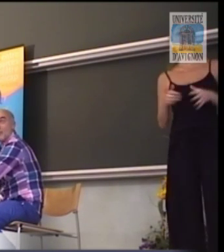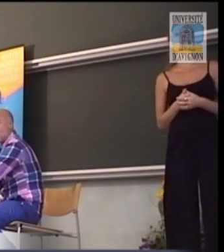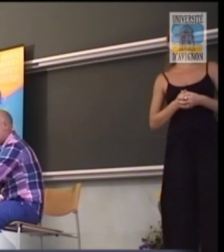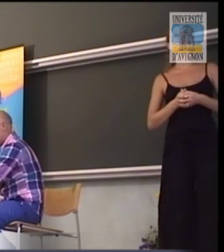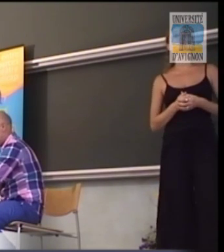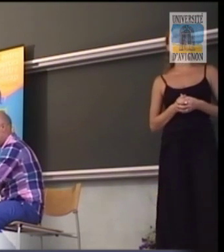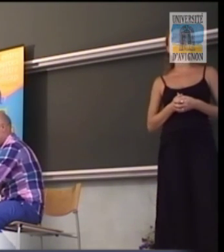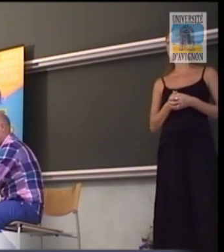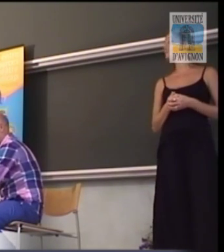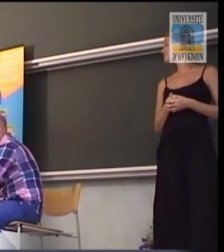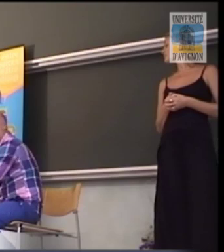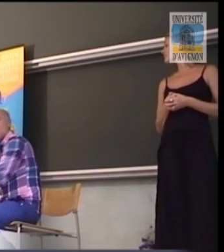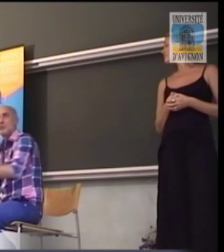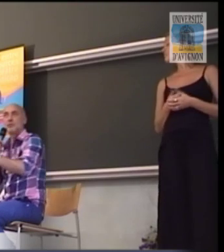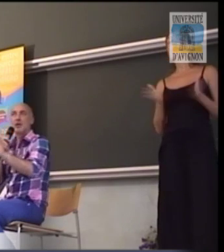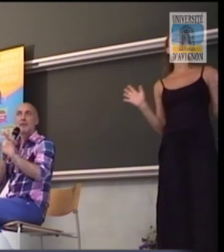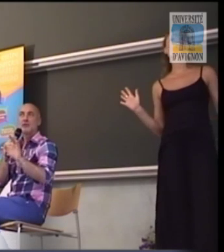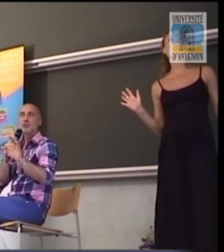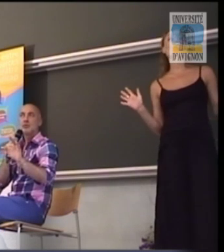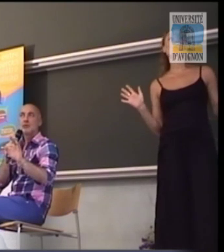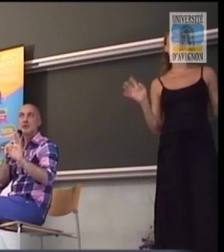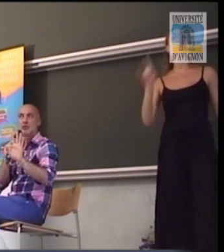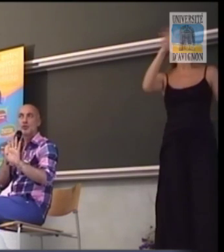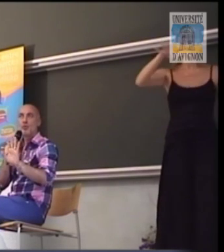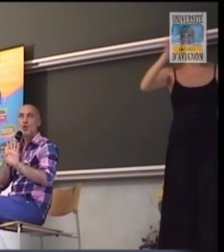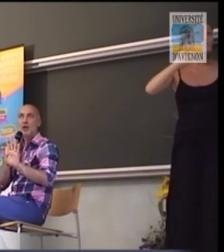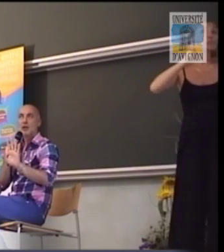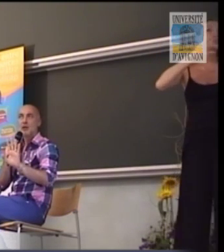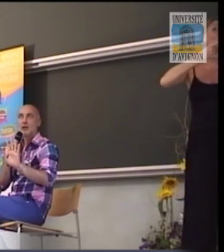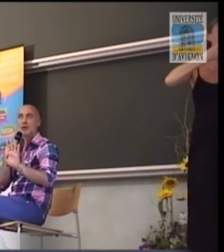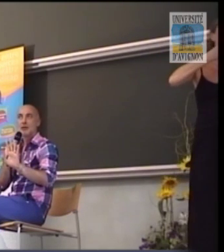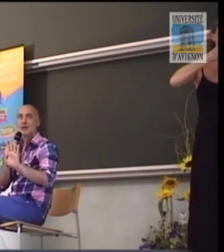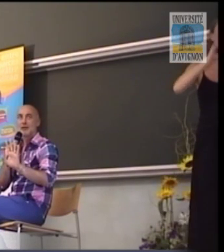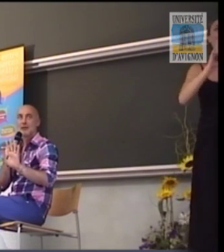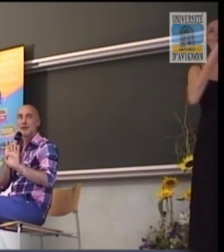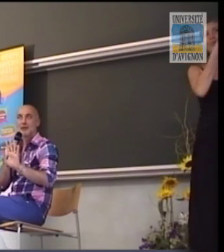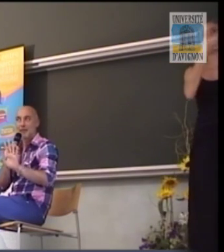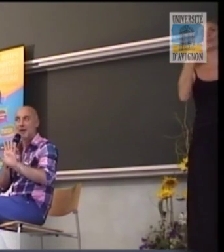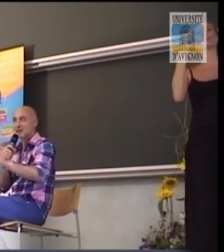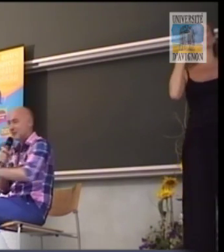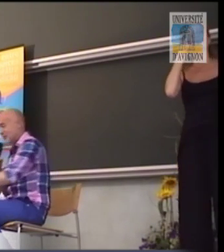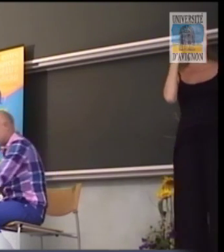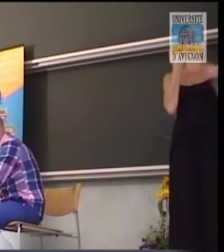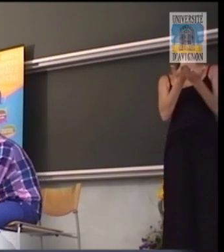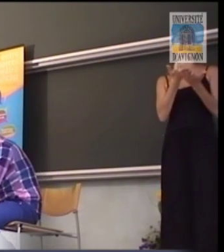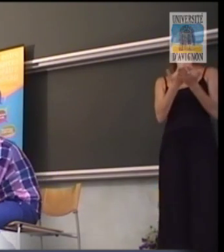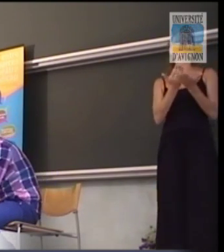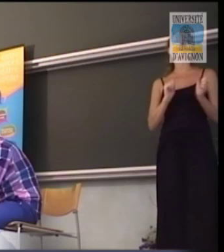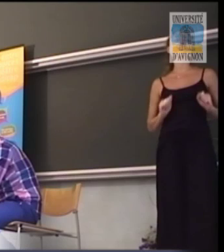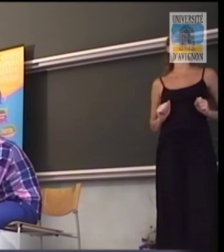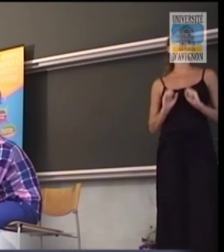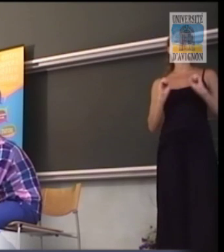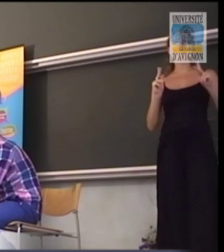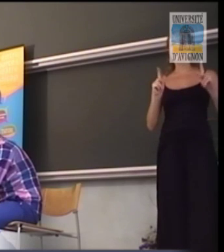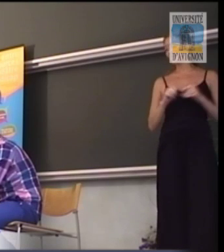Hein ? Puisque finalement, vous n'êtes pas sourd, vous êtes juste muet. Ça marche.